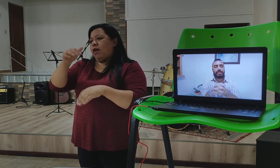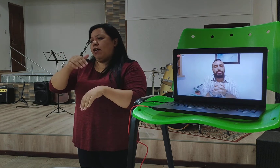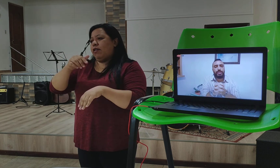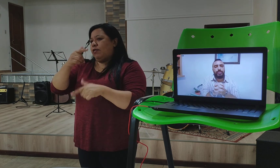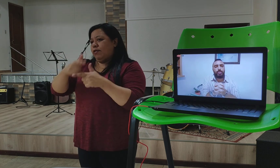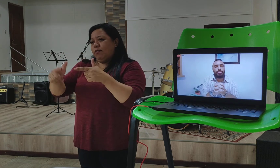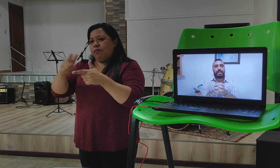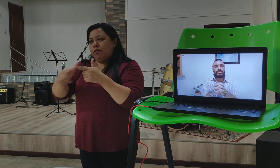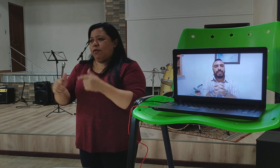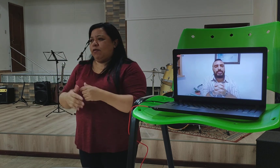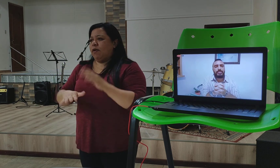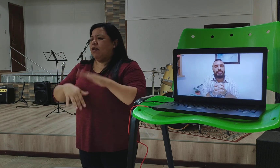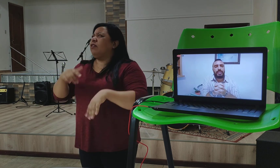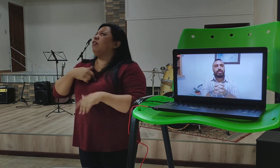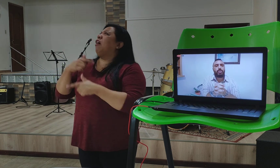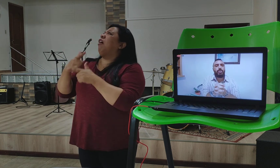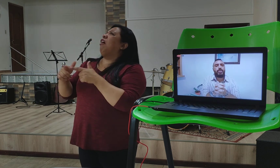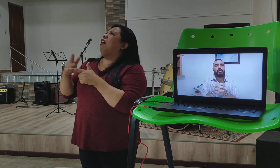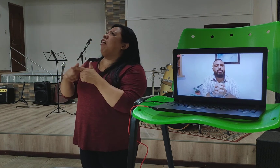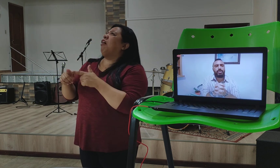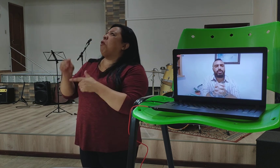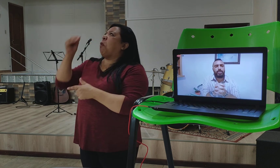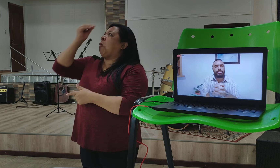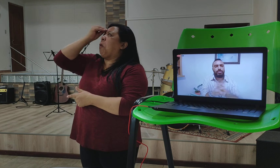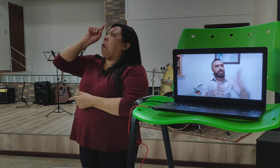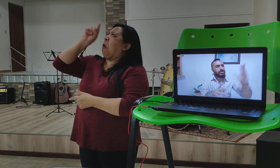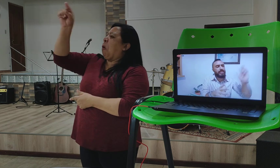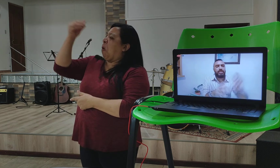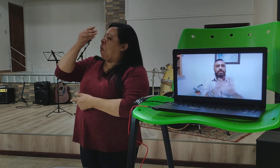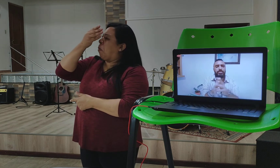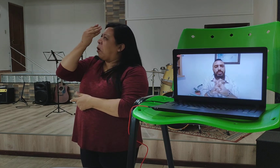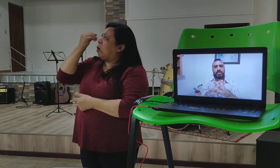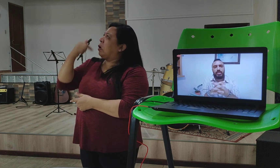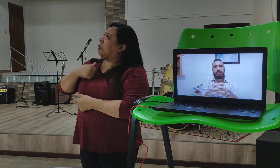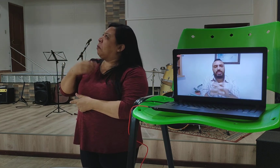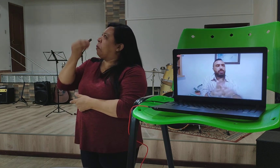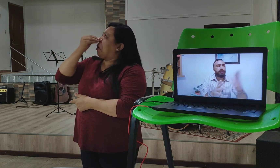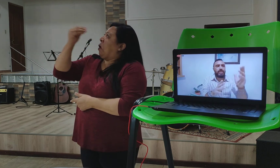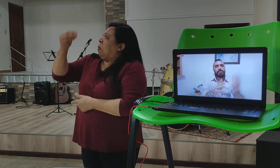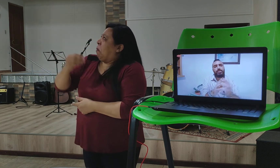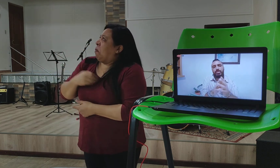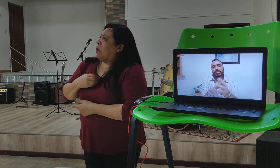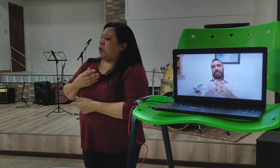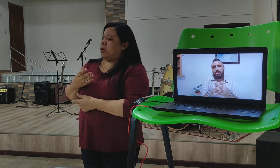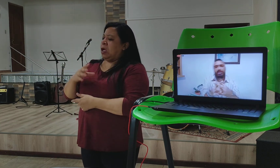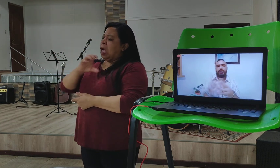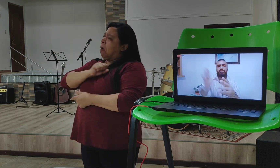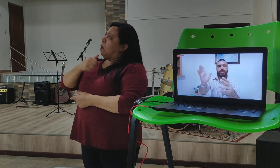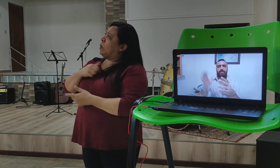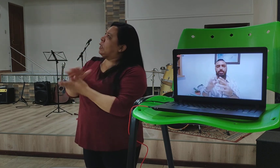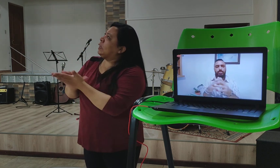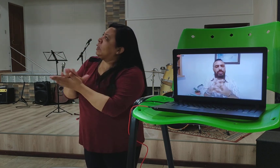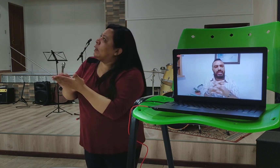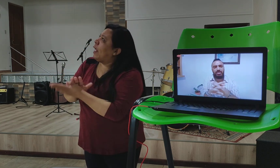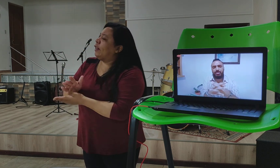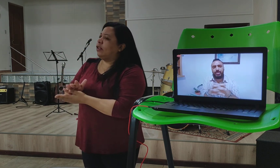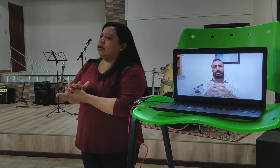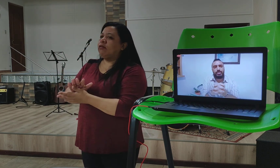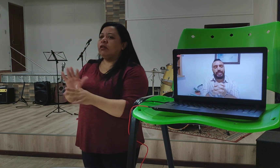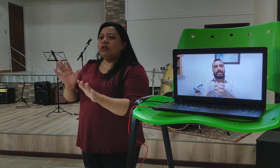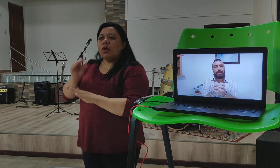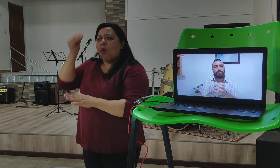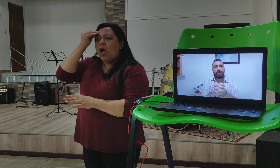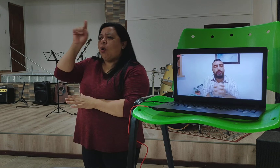quando passam por dificuldades, elas colocam a culpa no Senhor. Mas onde está Deus? Mas Deus não é amor? Mas Deus não é justo? Não